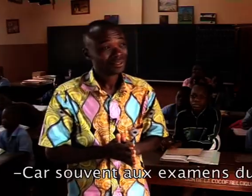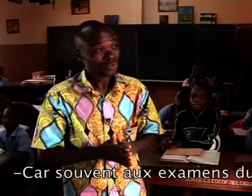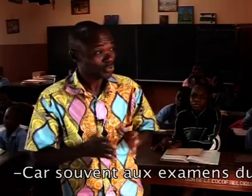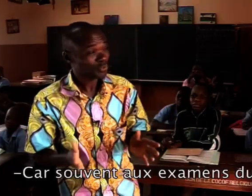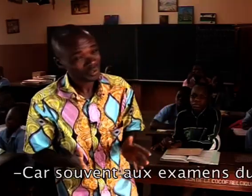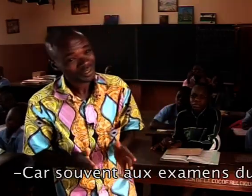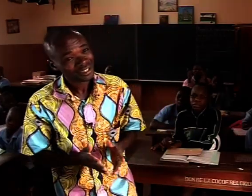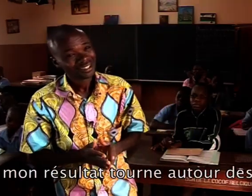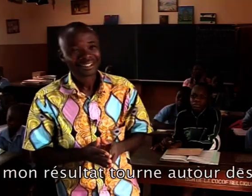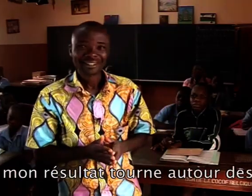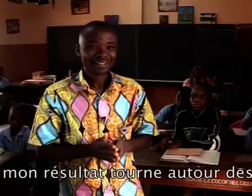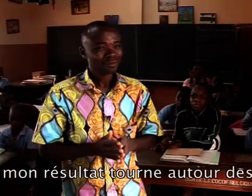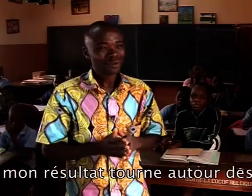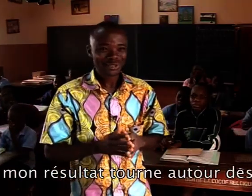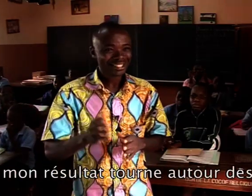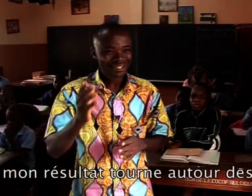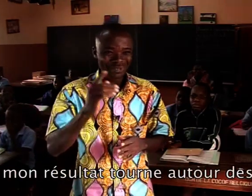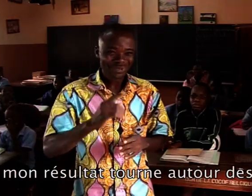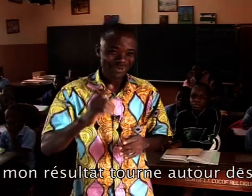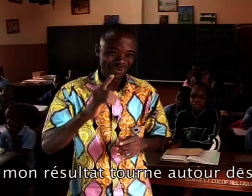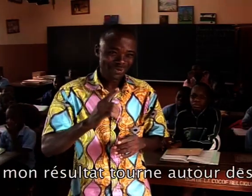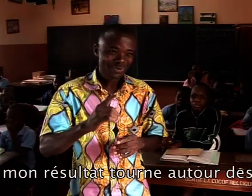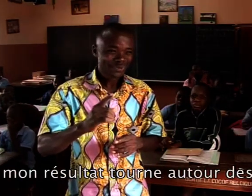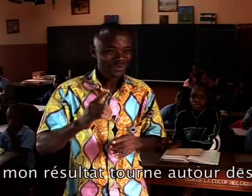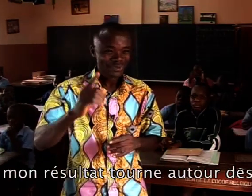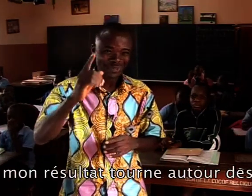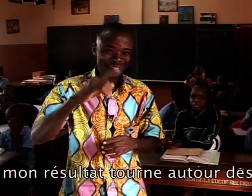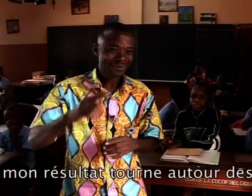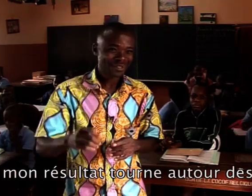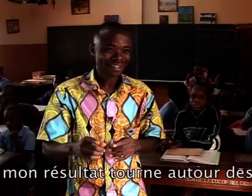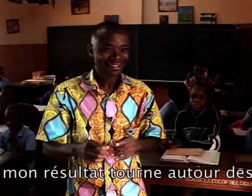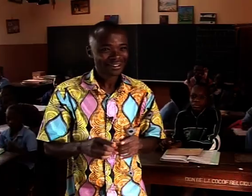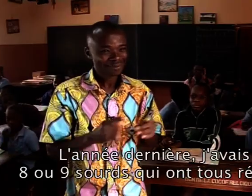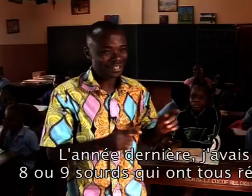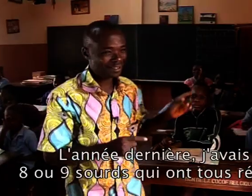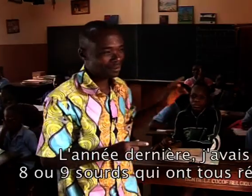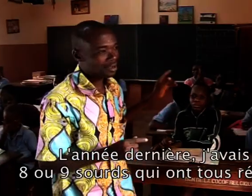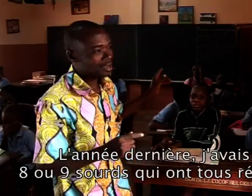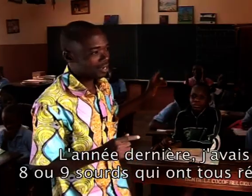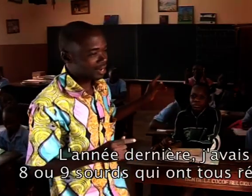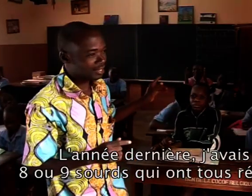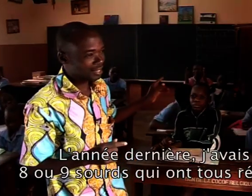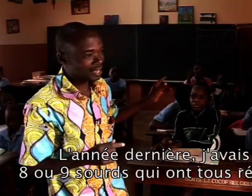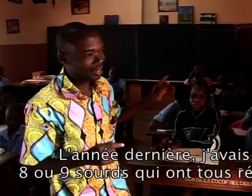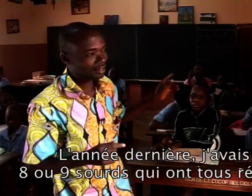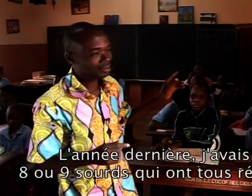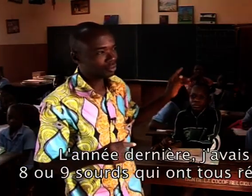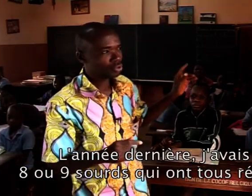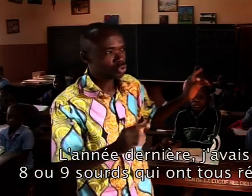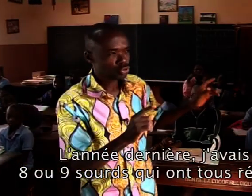au CEP, mon résultat tourne toujours de 100%. Par exemple, l'année dernière,